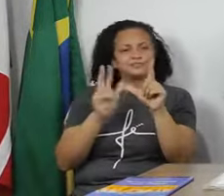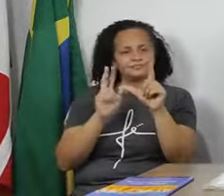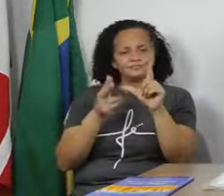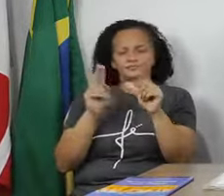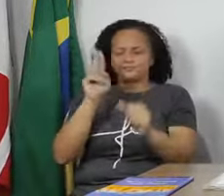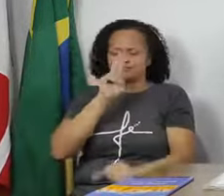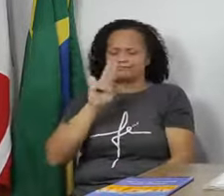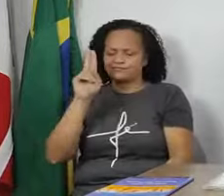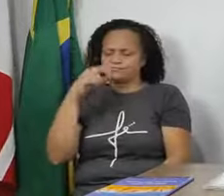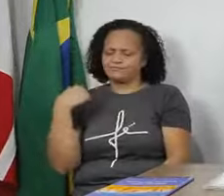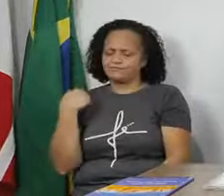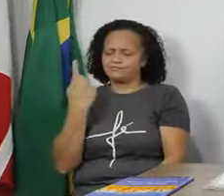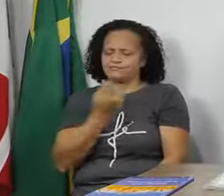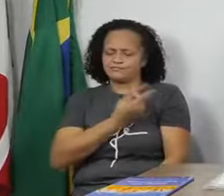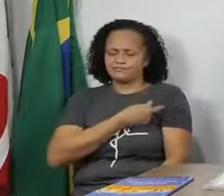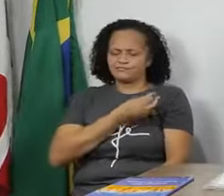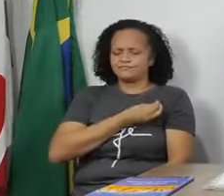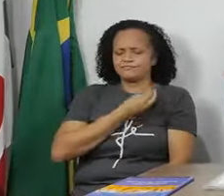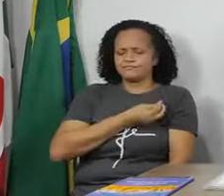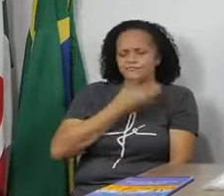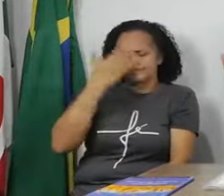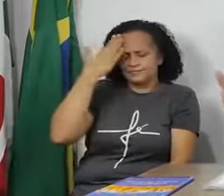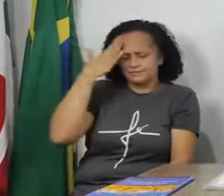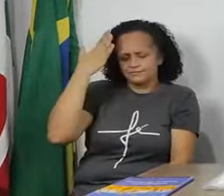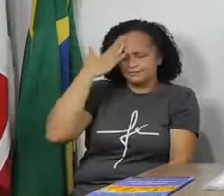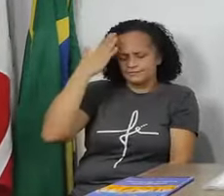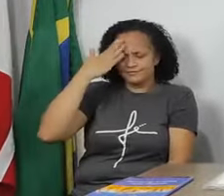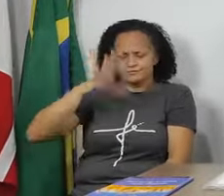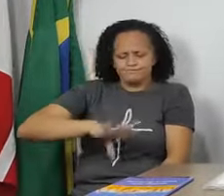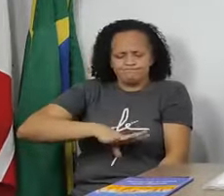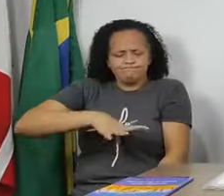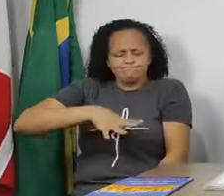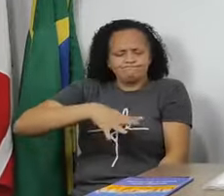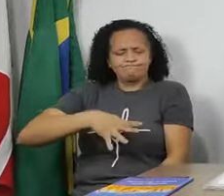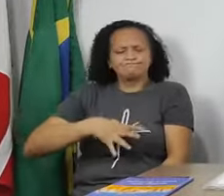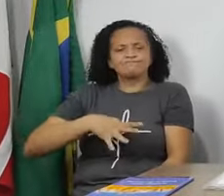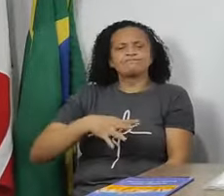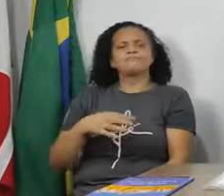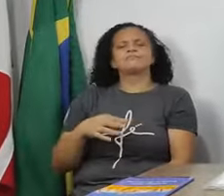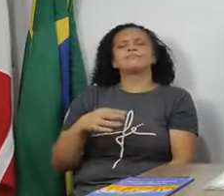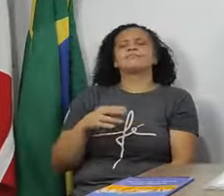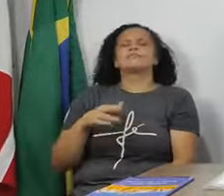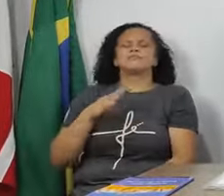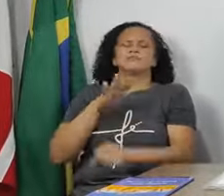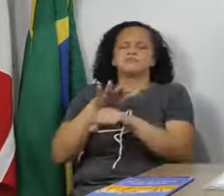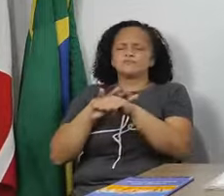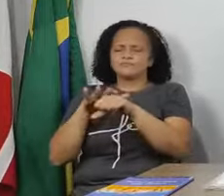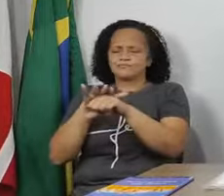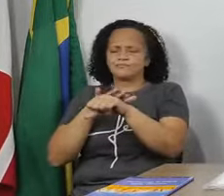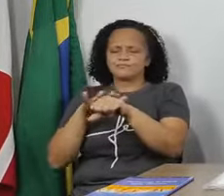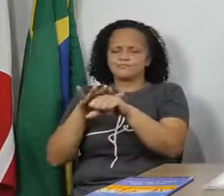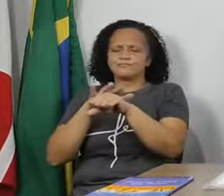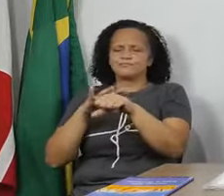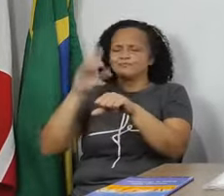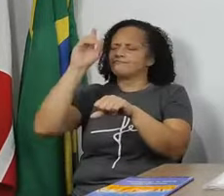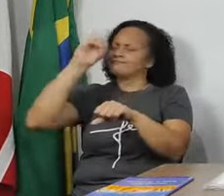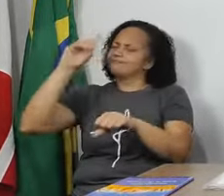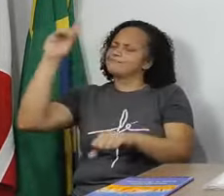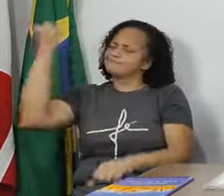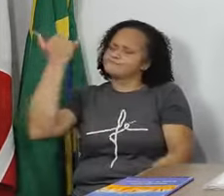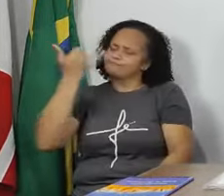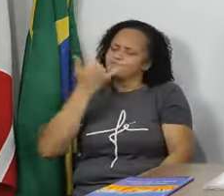a nossa vida, nos dê sabedoria, ousadia, intrepidez, fala conosco através da Sua